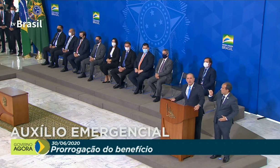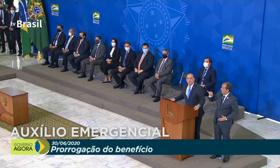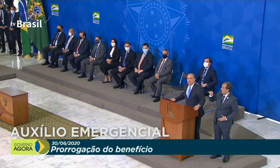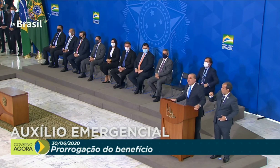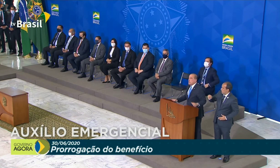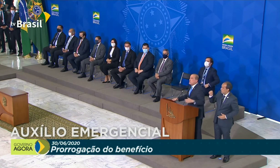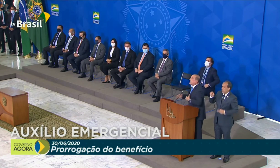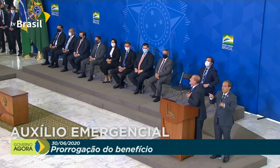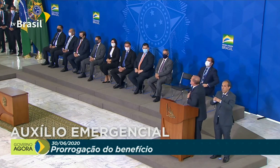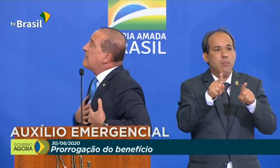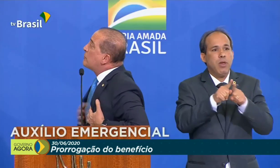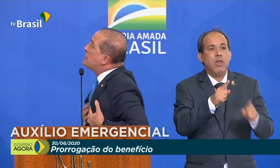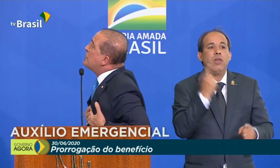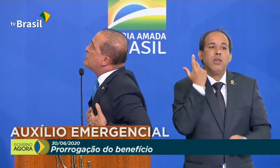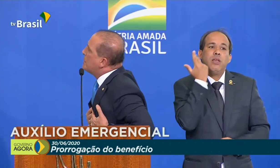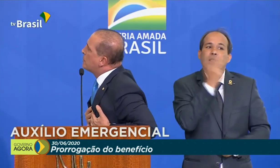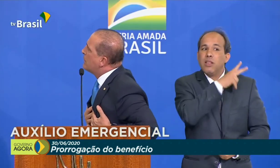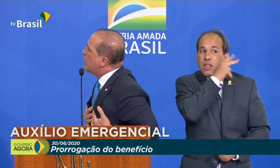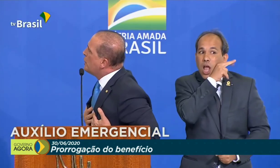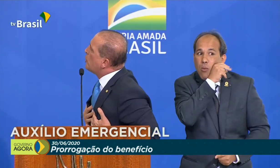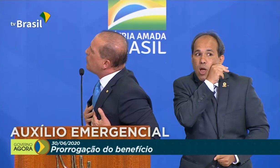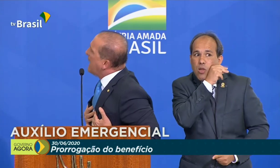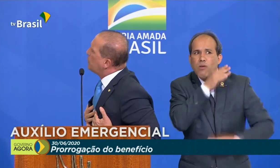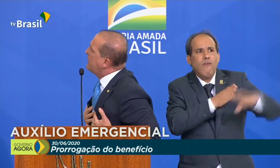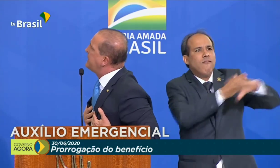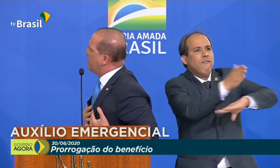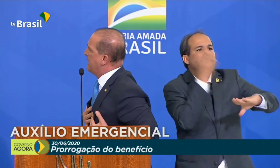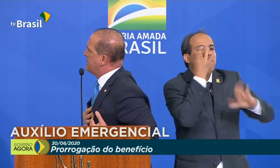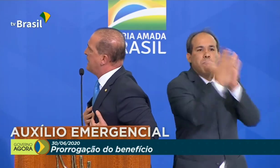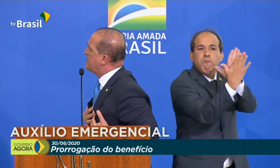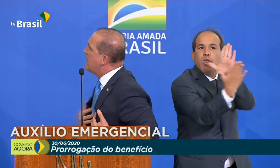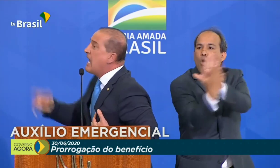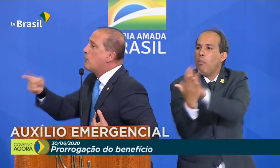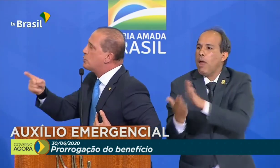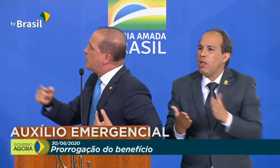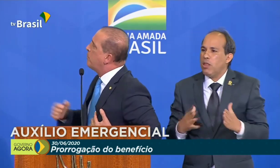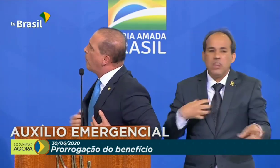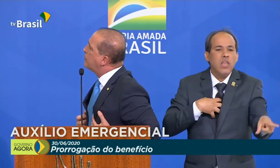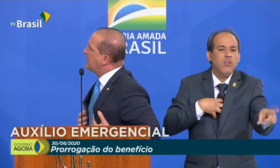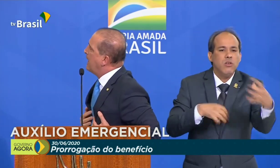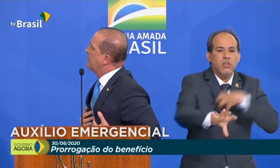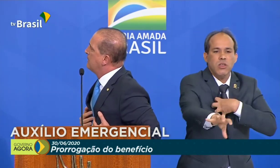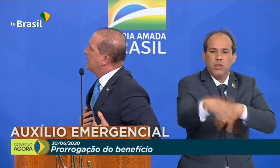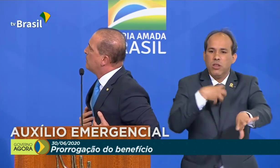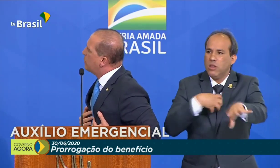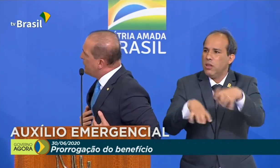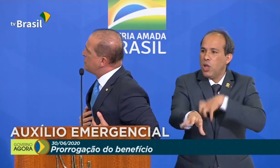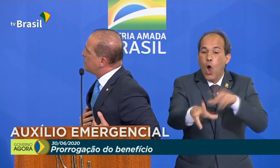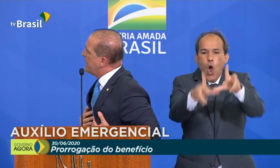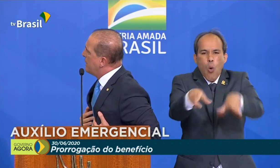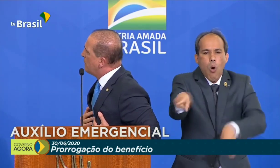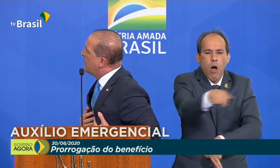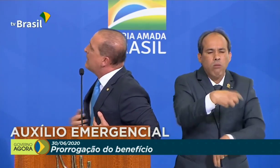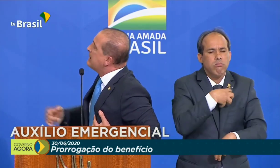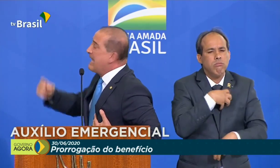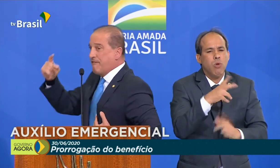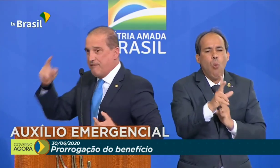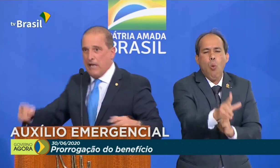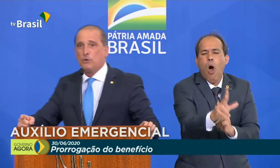Taguatinga, para ver o que eles estavam sentindo. E o lugar do líder, presidente, é onde o seu povo está. Por isso que